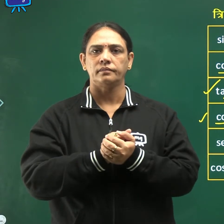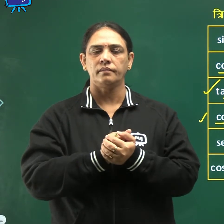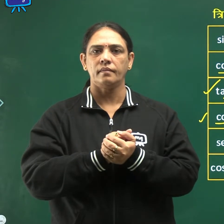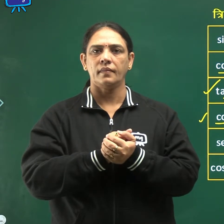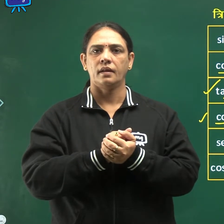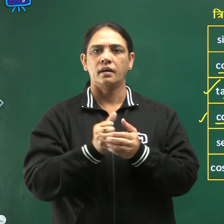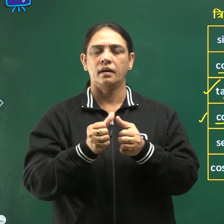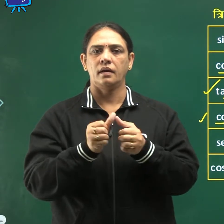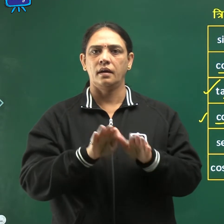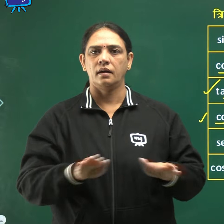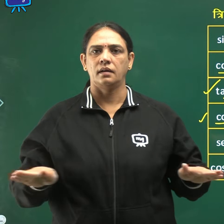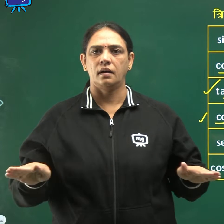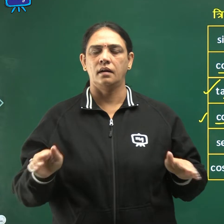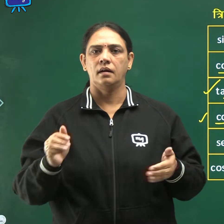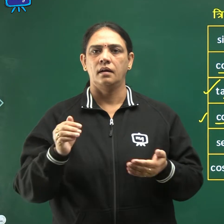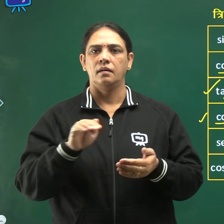आधार बटे लंब,